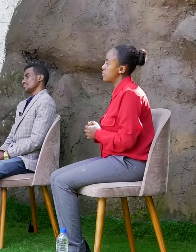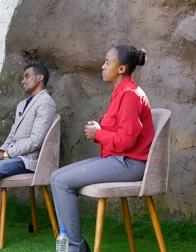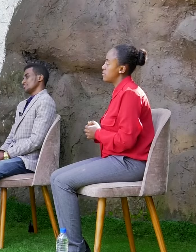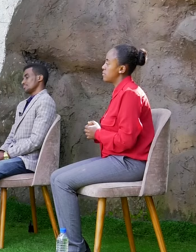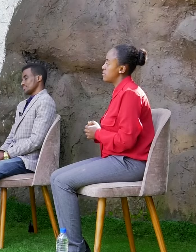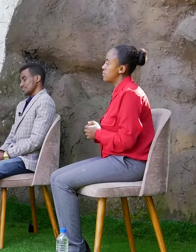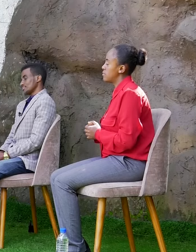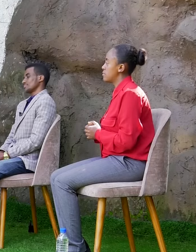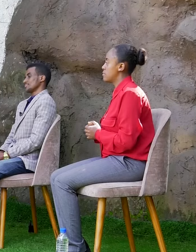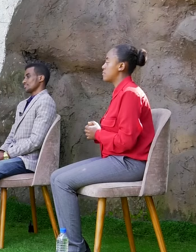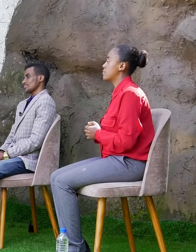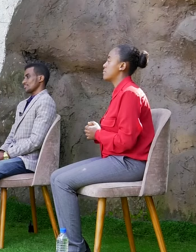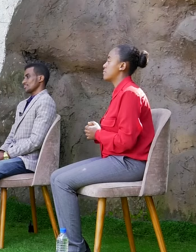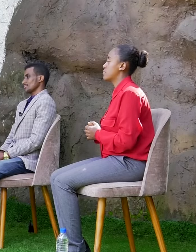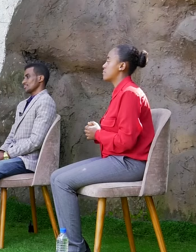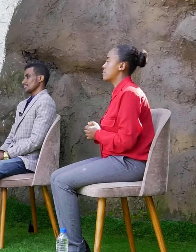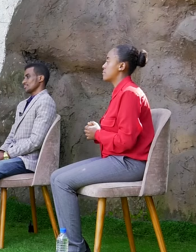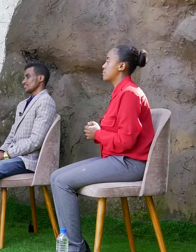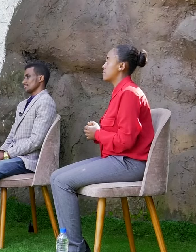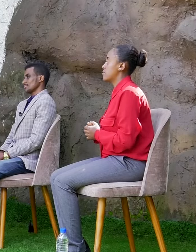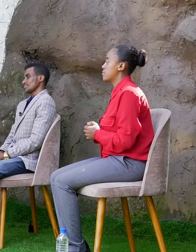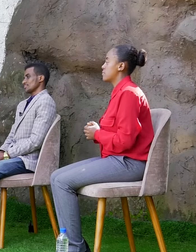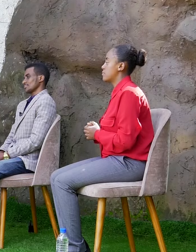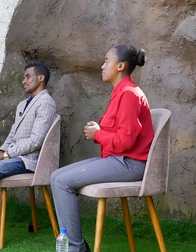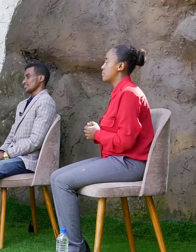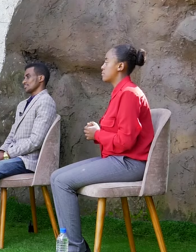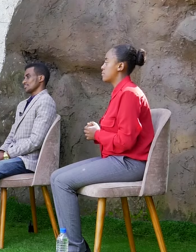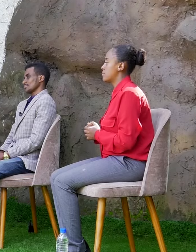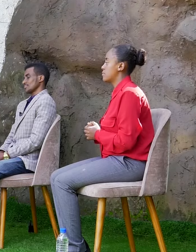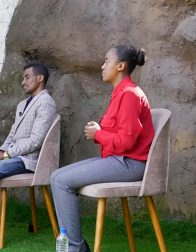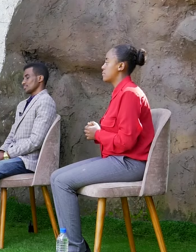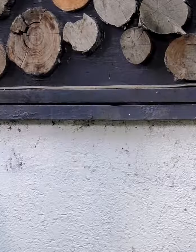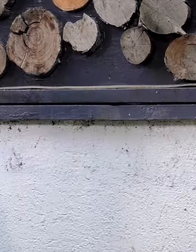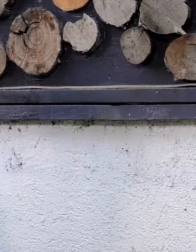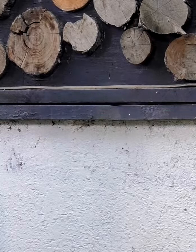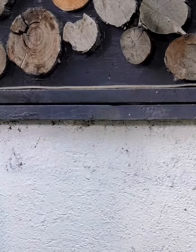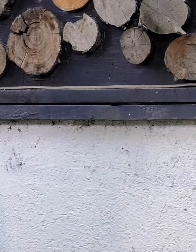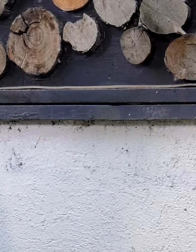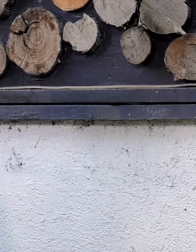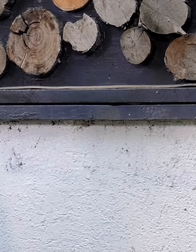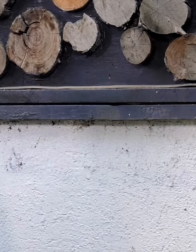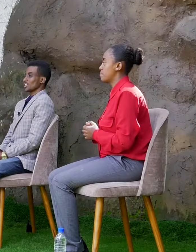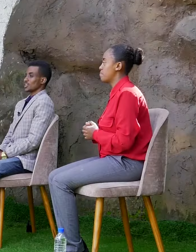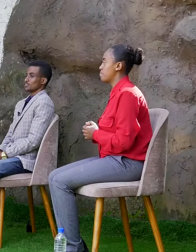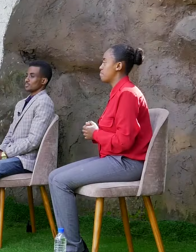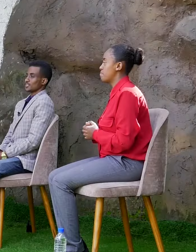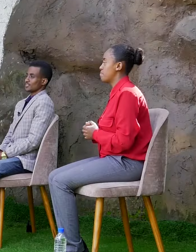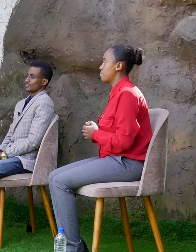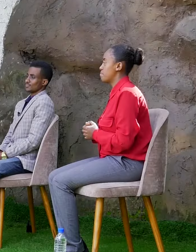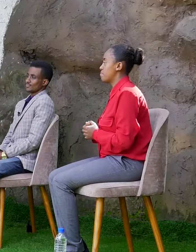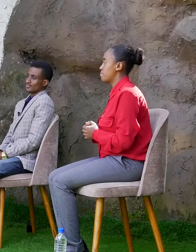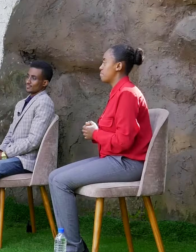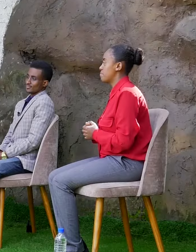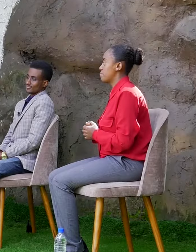አጠናቀቅ። በትምህርት ጉዞ ሲያጋጥሙ የነበሩ ፈተናዎች ምንድን ነበሩ?